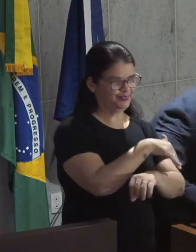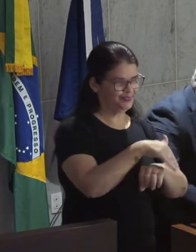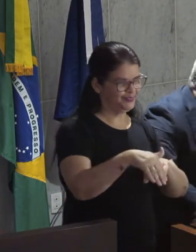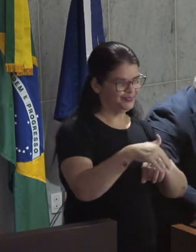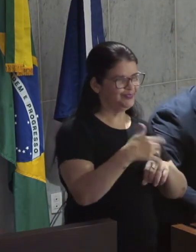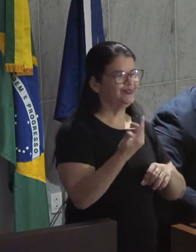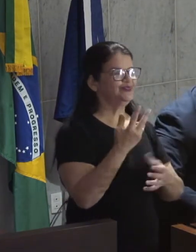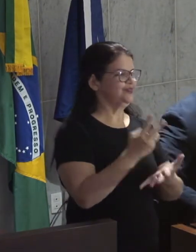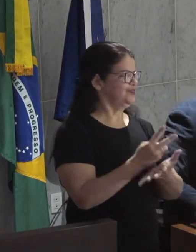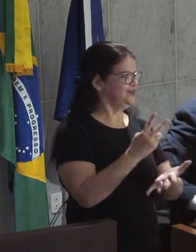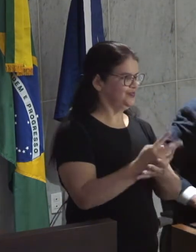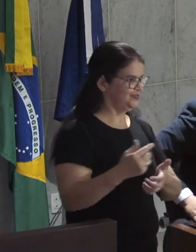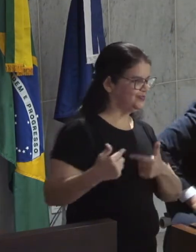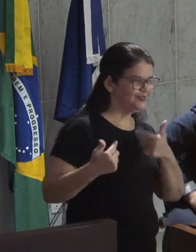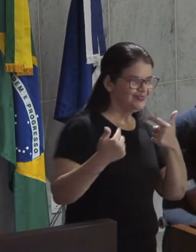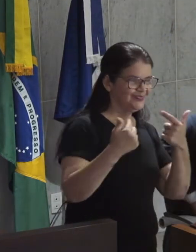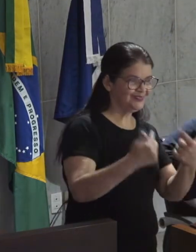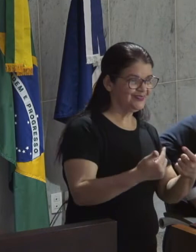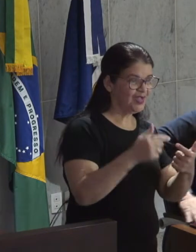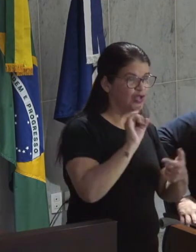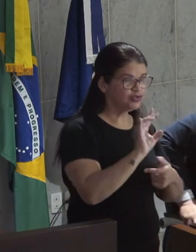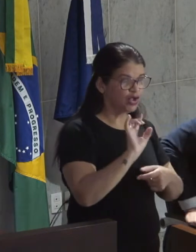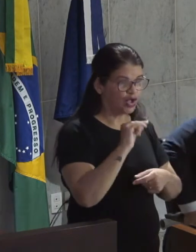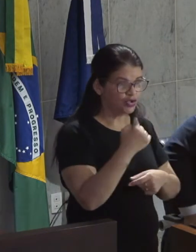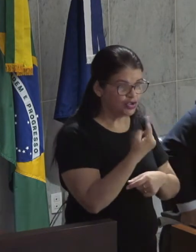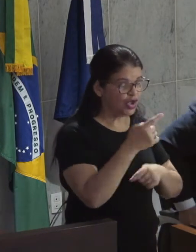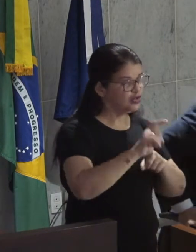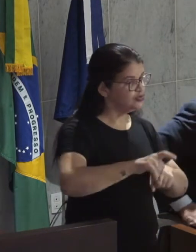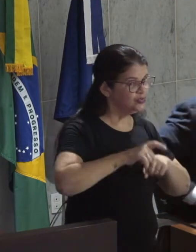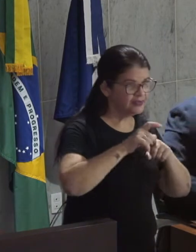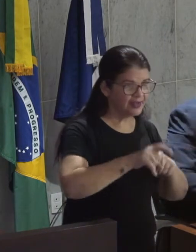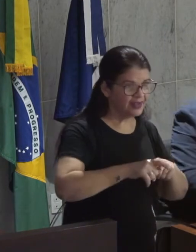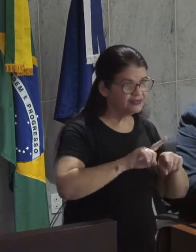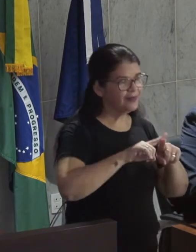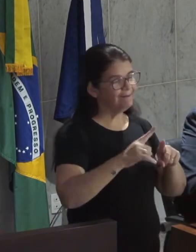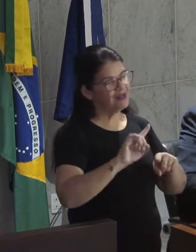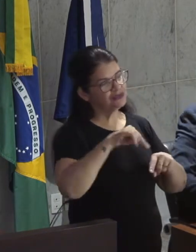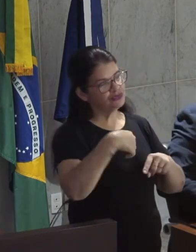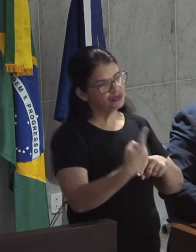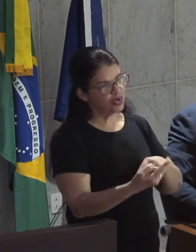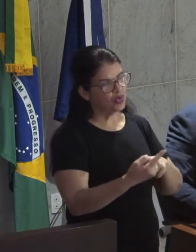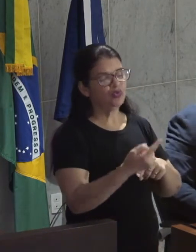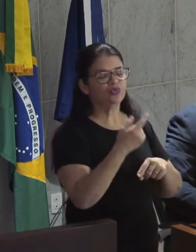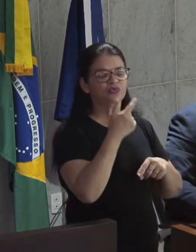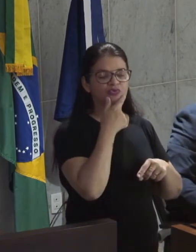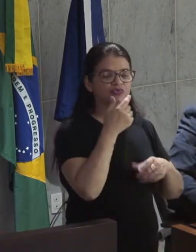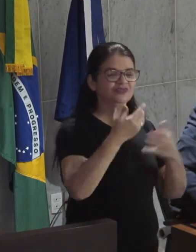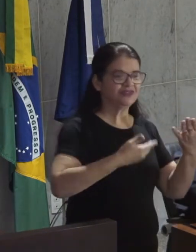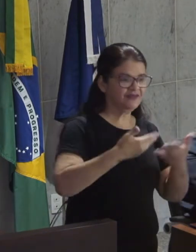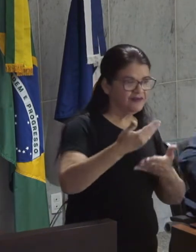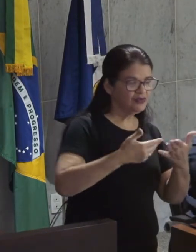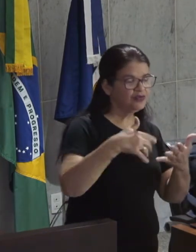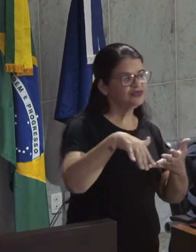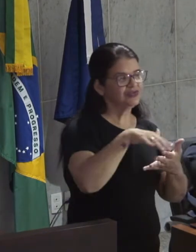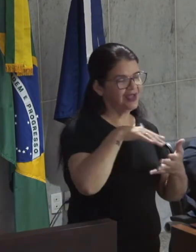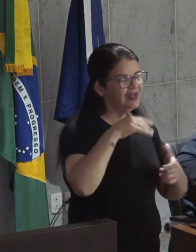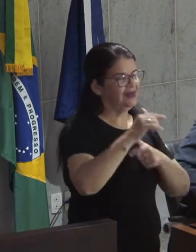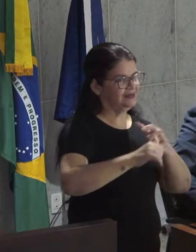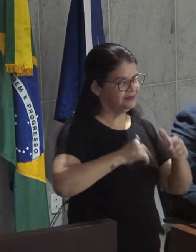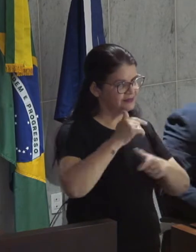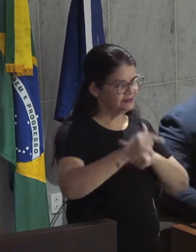gente continuou lutando, não só nós rurais, mas outros servidores e da classe trabalhadora